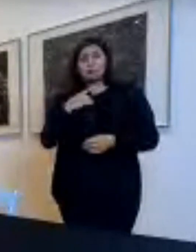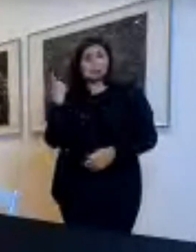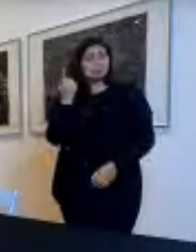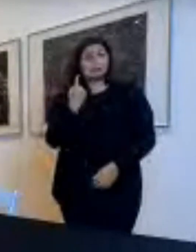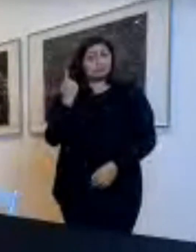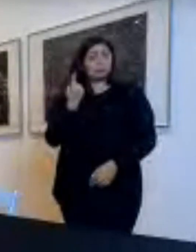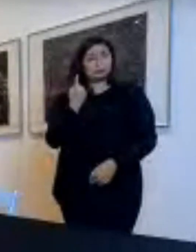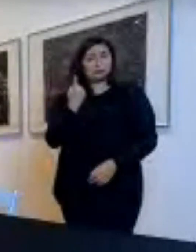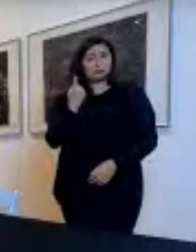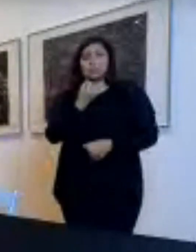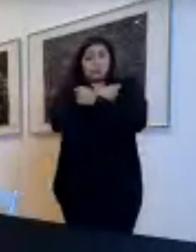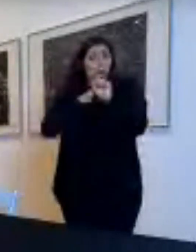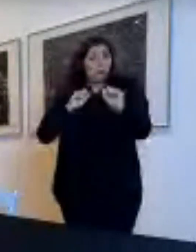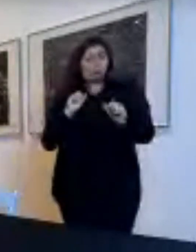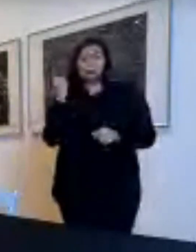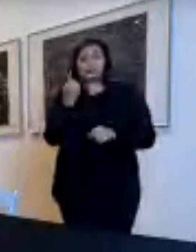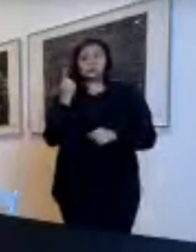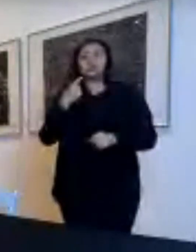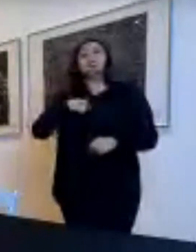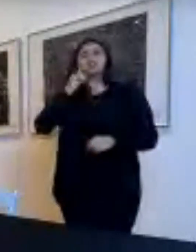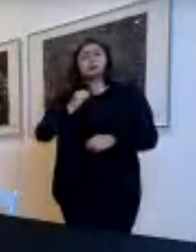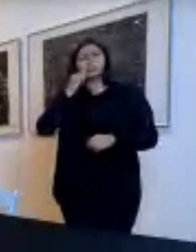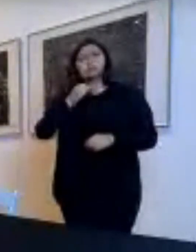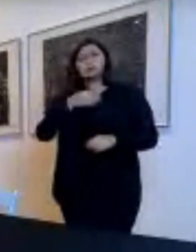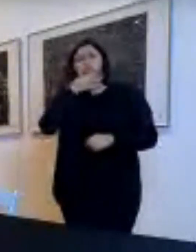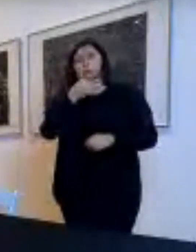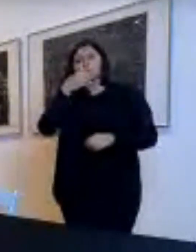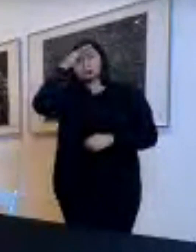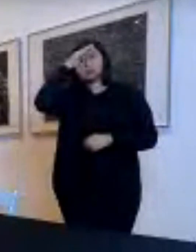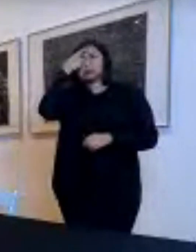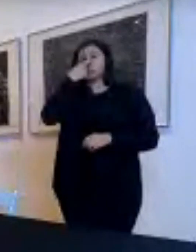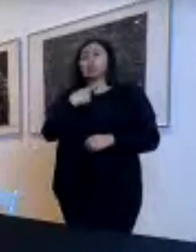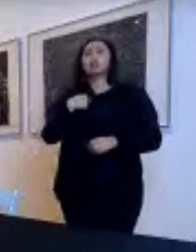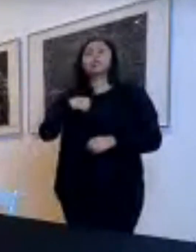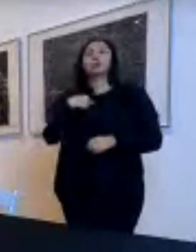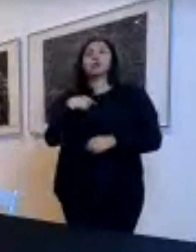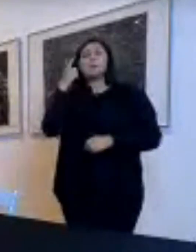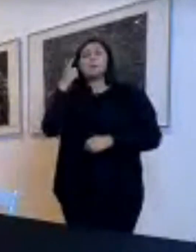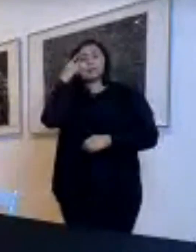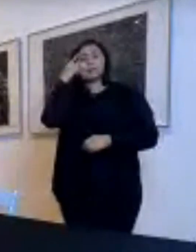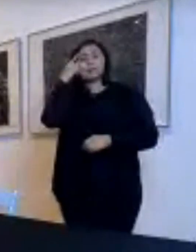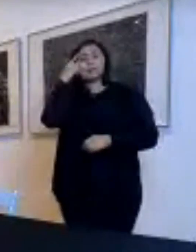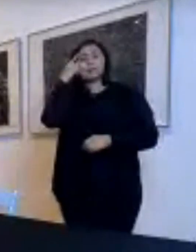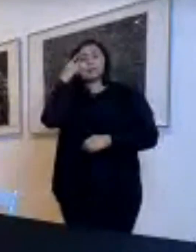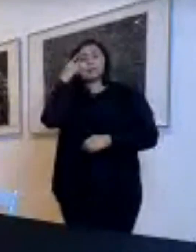cuento un poco una experiencia personal. Yo siempre pensé que yo era mucho más ermitaña de lo que efectivamente